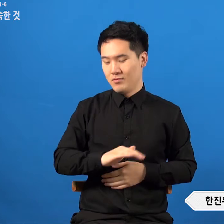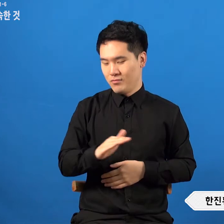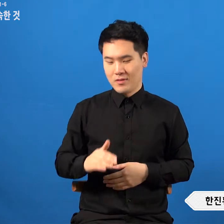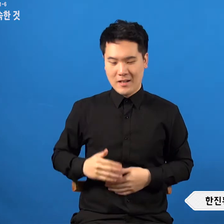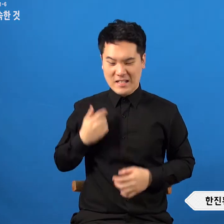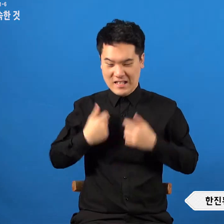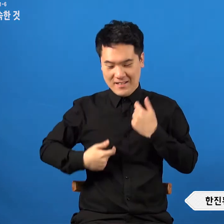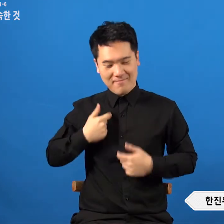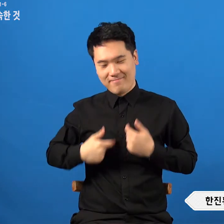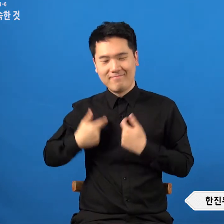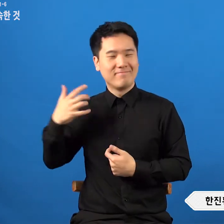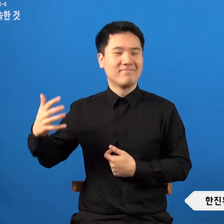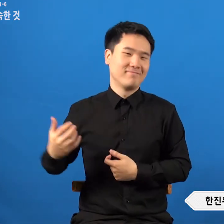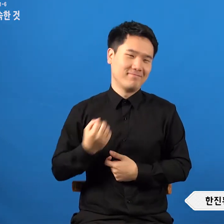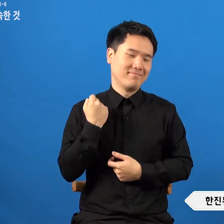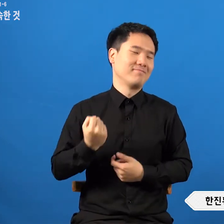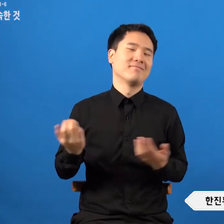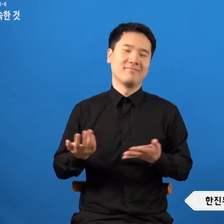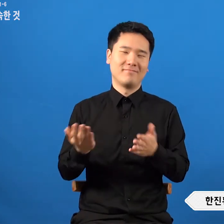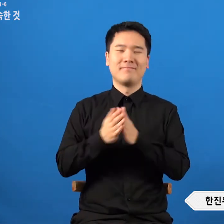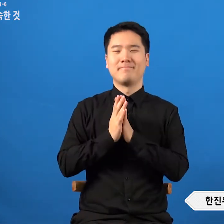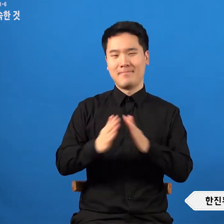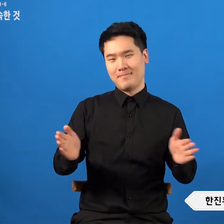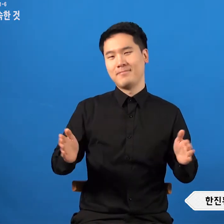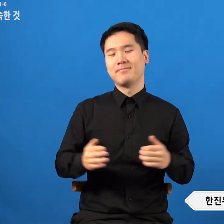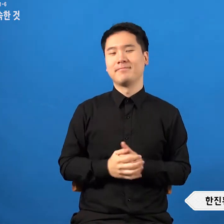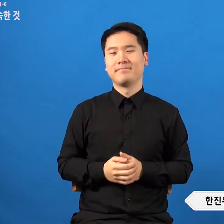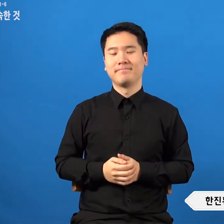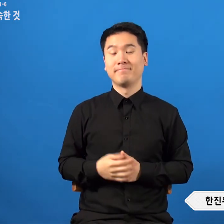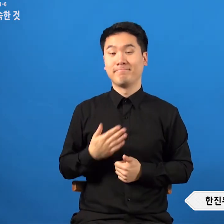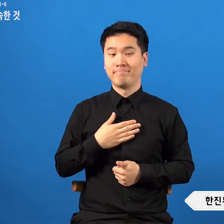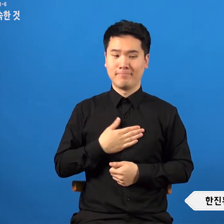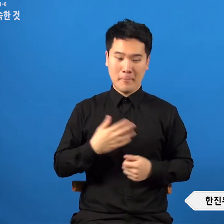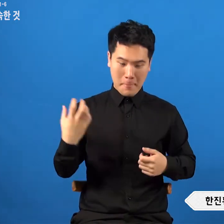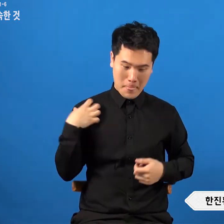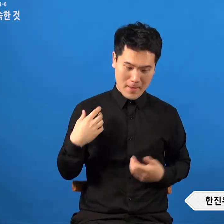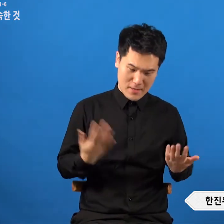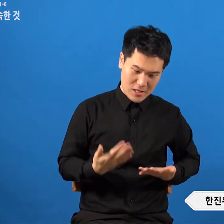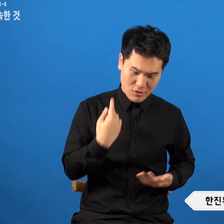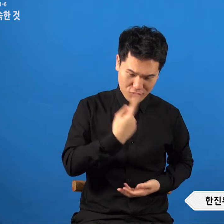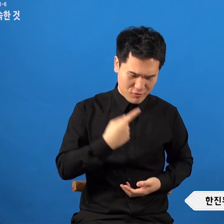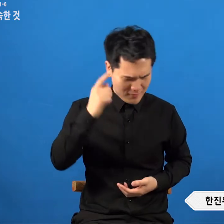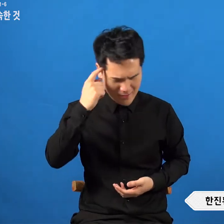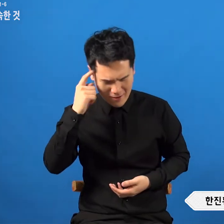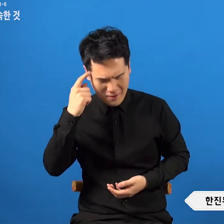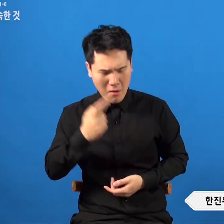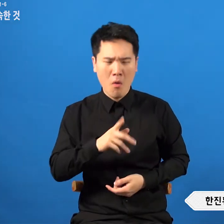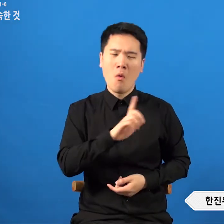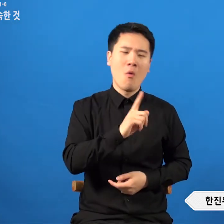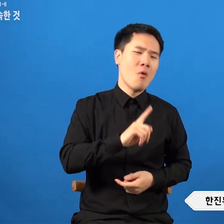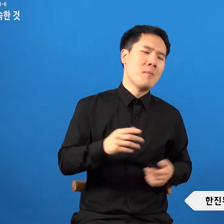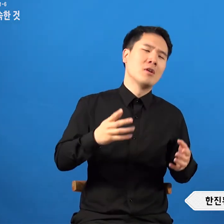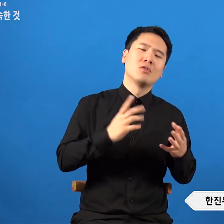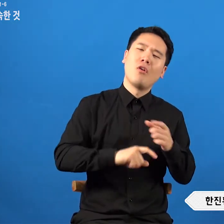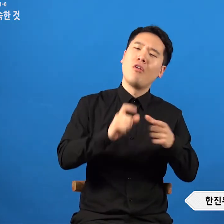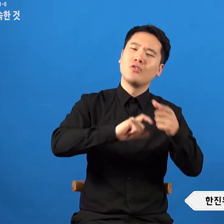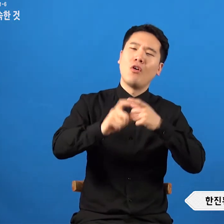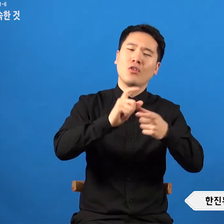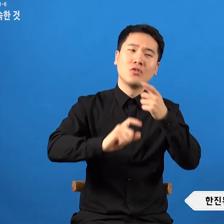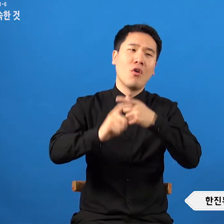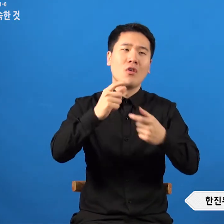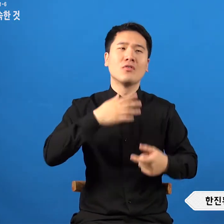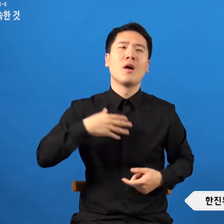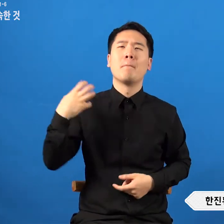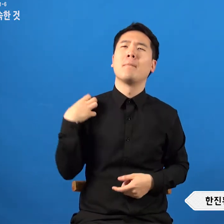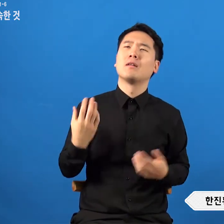생각하면 사역을 기쁨으로 할 수 있습니다. 내가 해야 되는 일인 줄 생각하면 어디까지